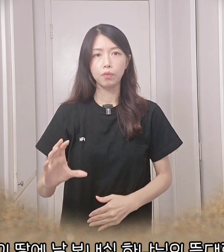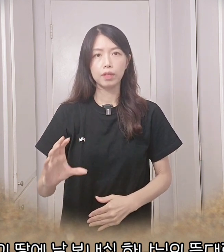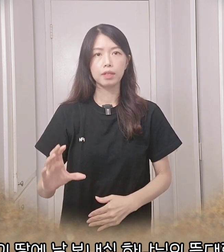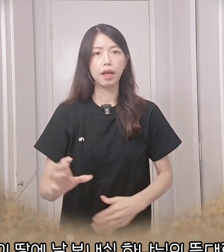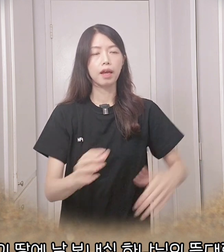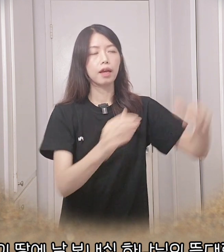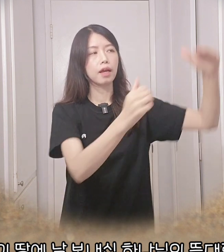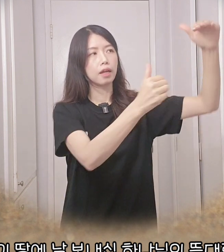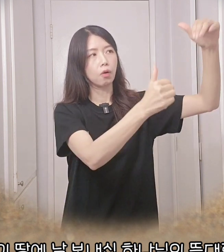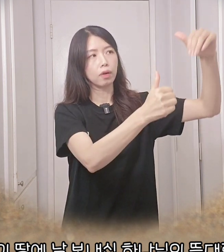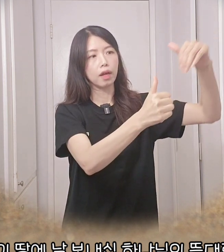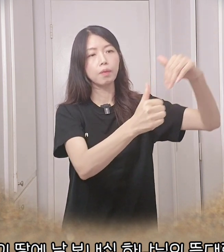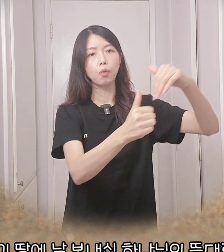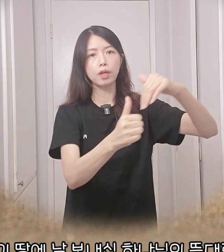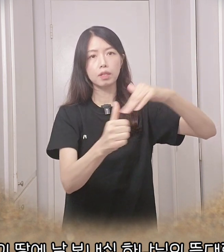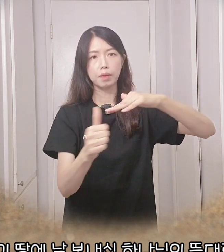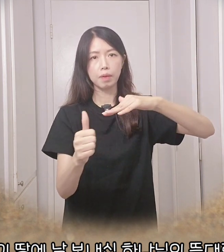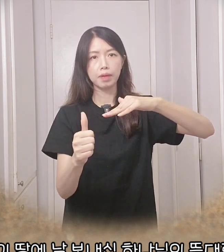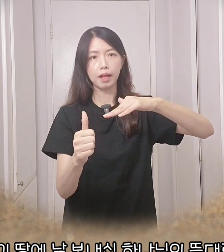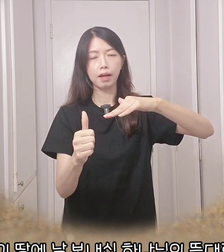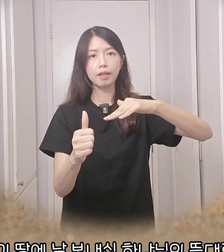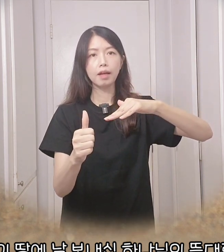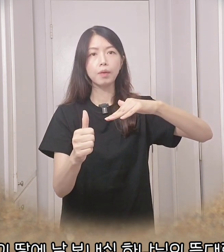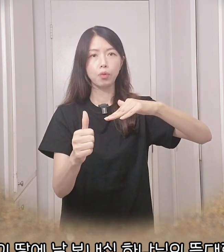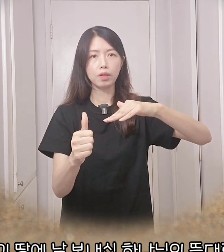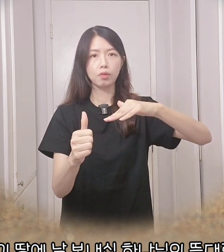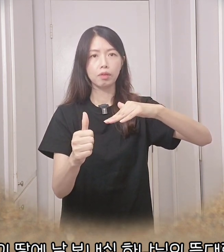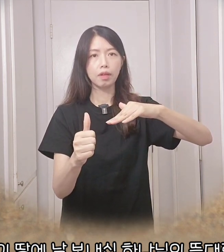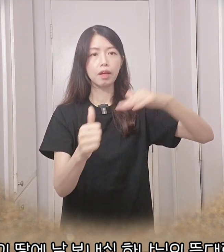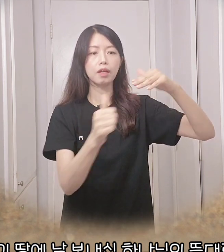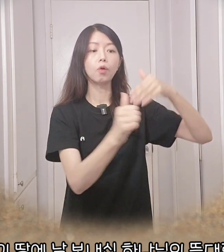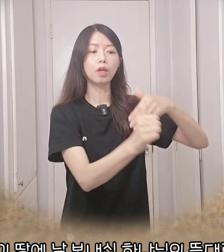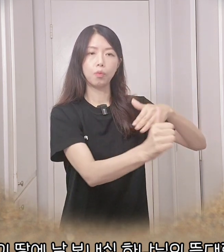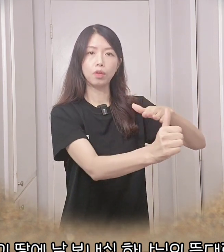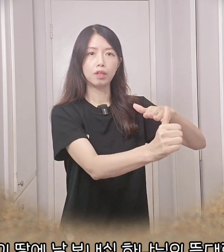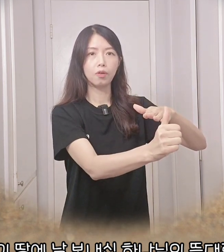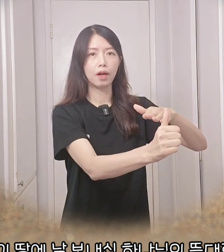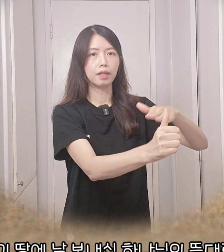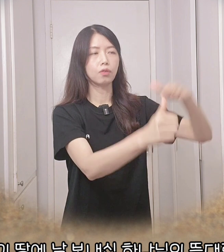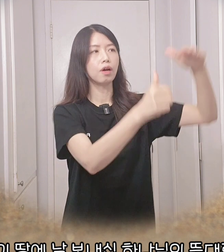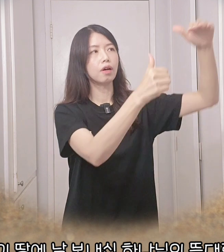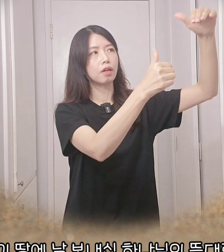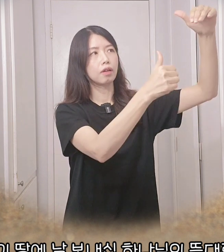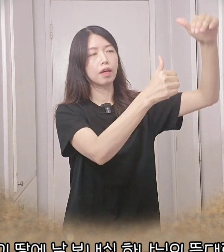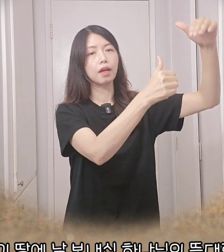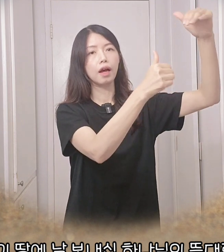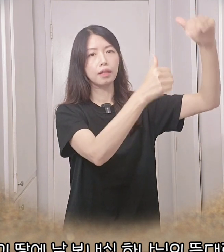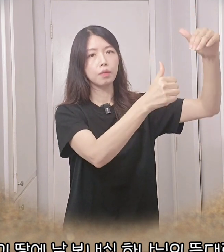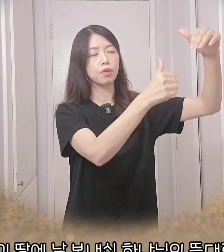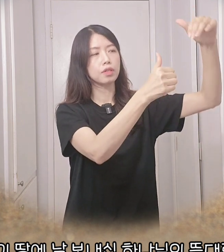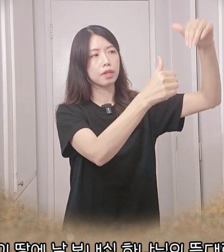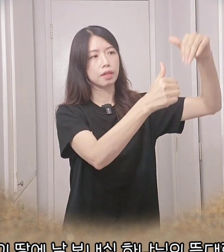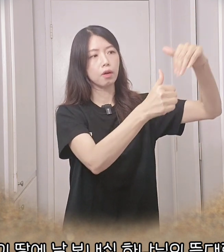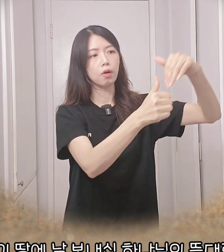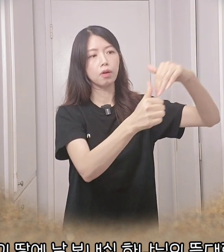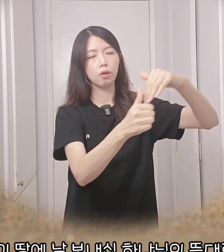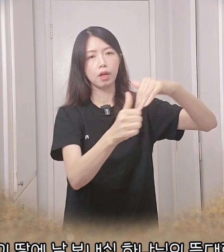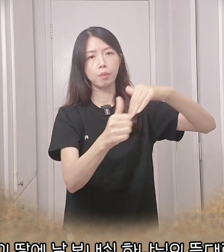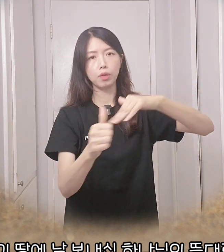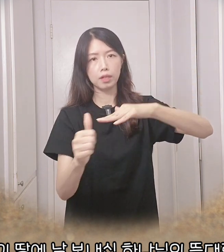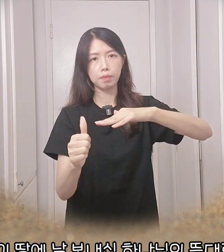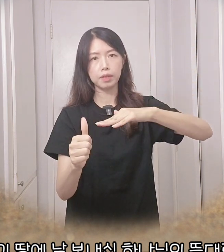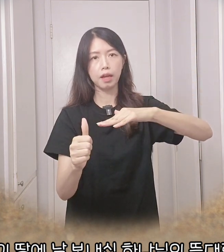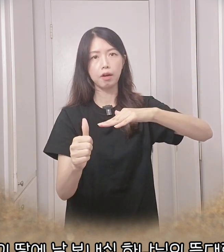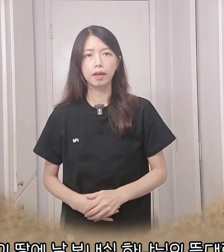세상이라고 한 위치에 이렇게 보내시면 됩니다. 세상에 보내셨는데 이렇게 보내는 거 아니고요. 이렇게 하나님 위치에서